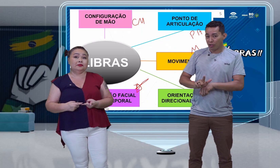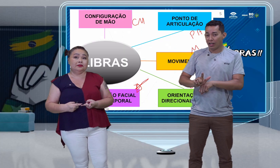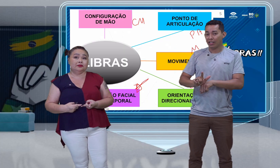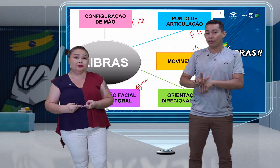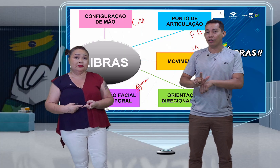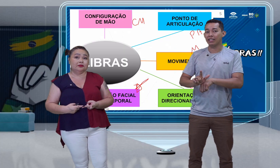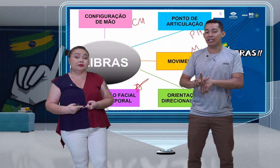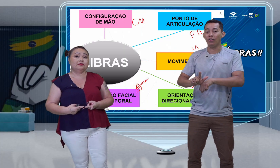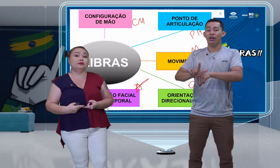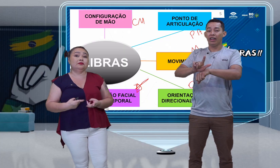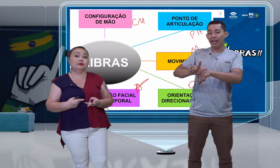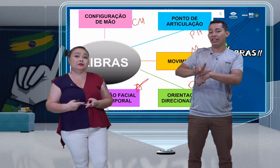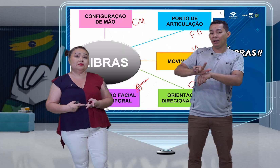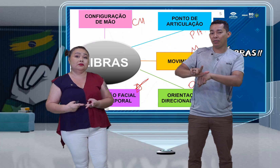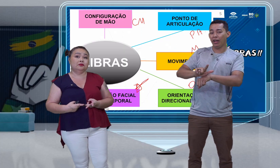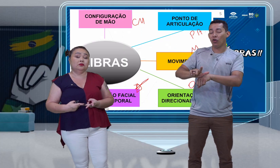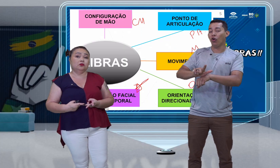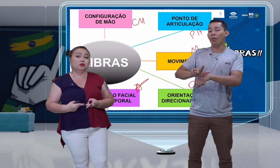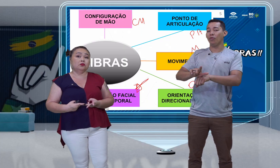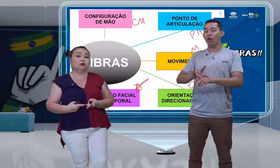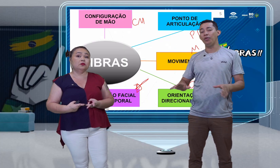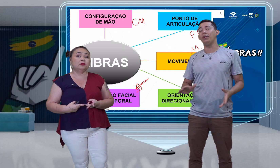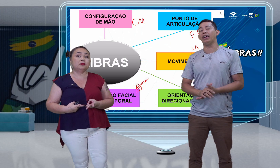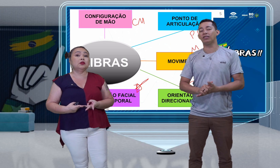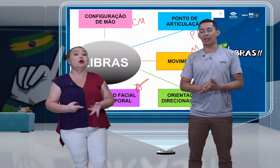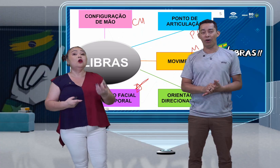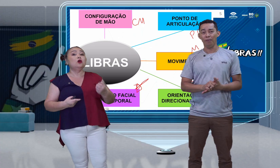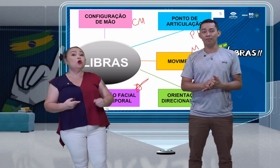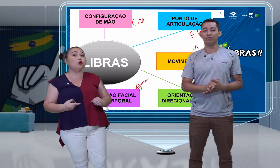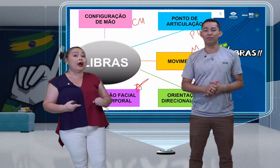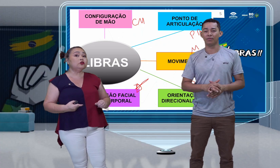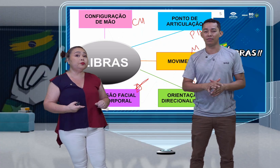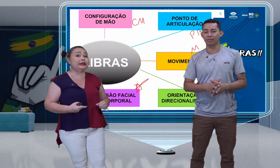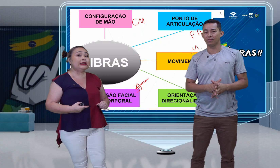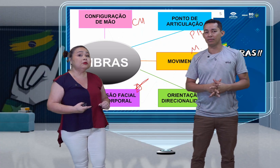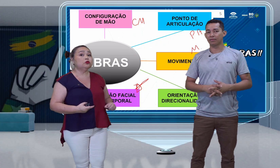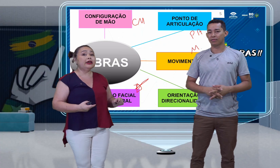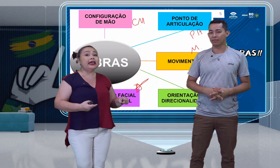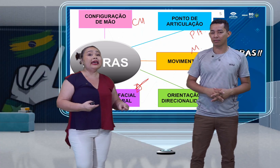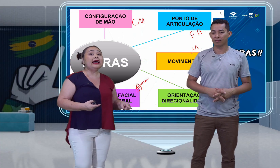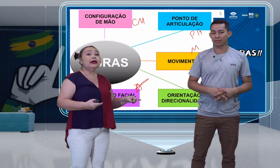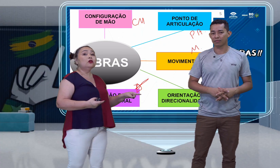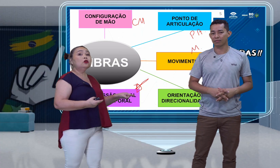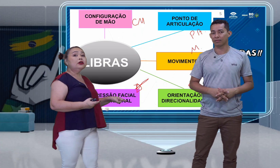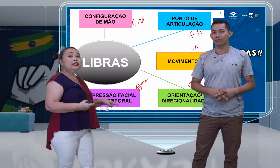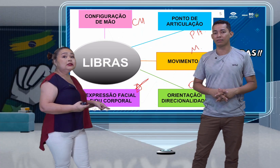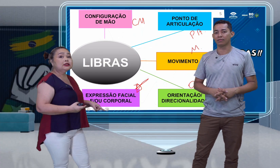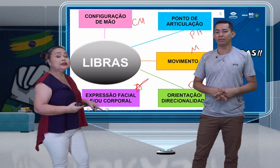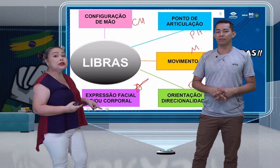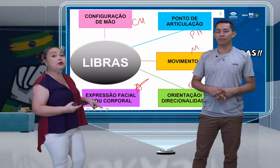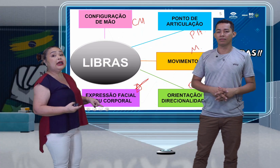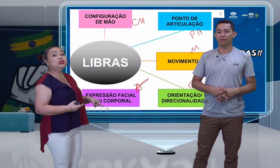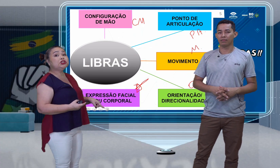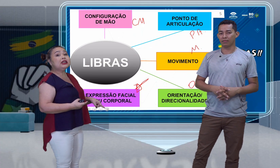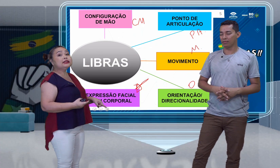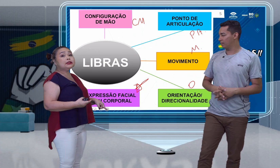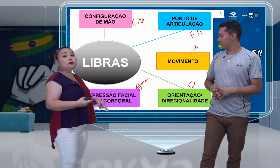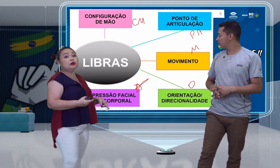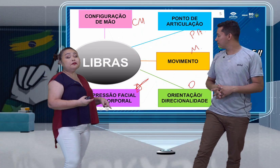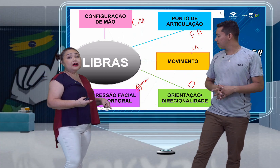de articulação e também o movimento, tá bom? O quarto parâmetro é a orientação e a direção que eu faço